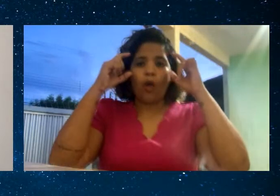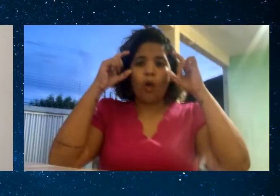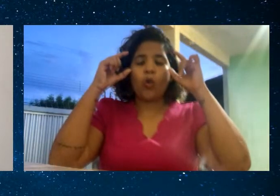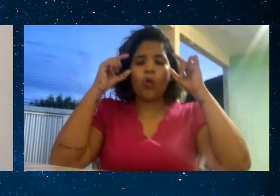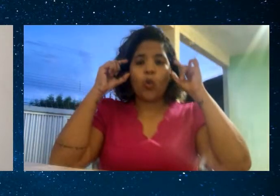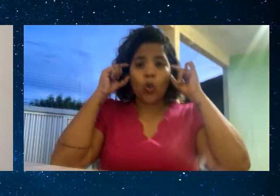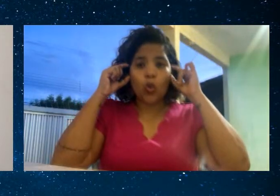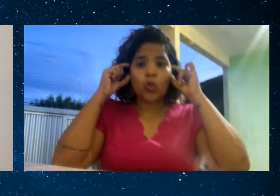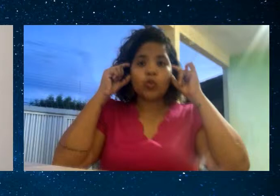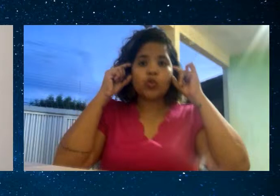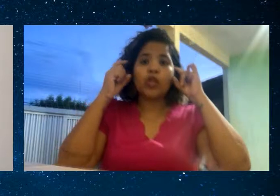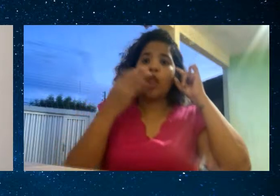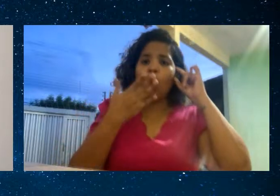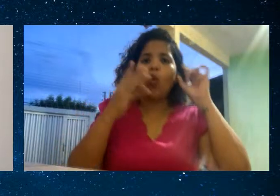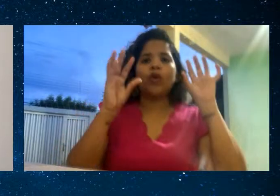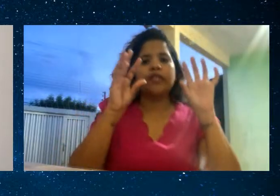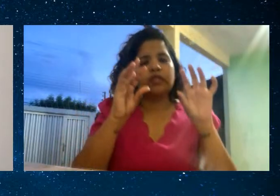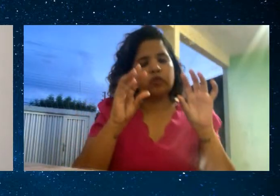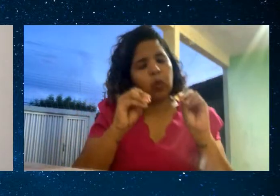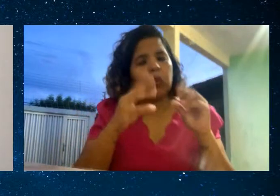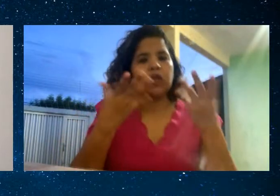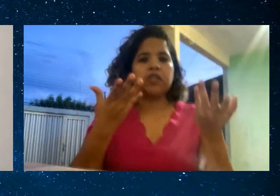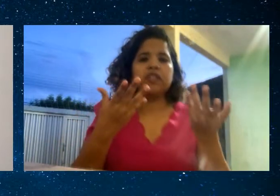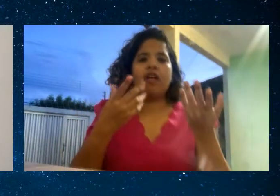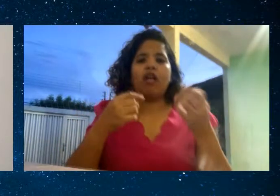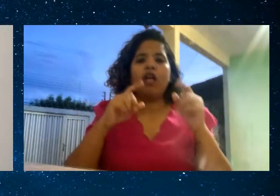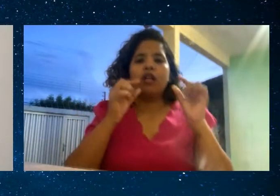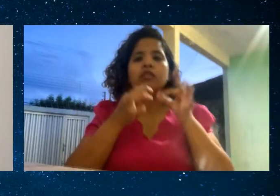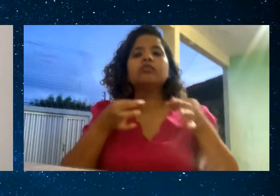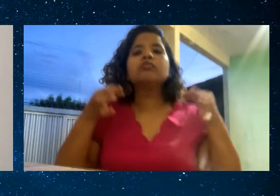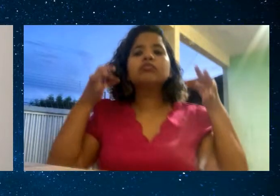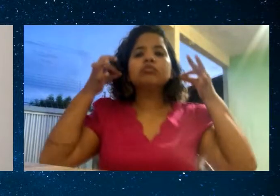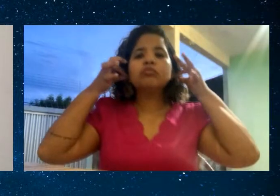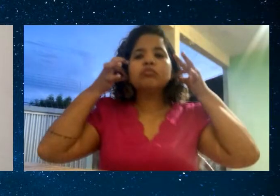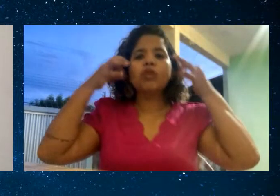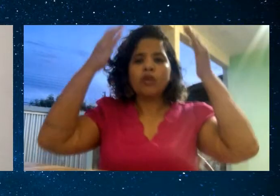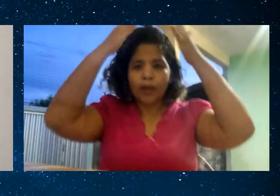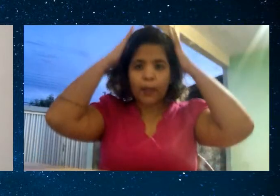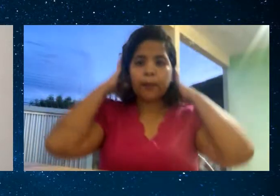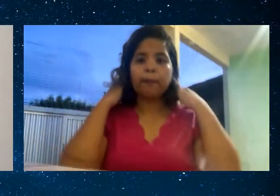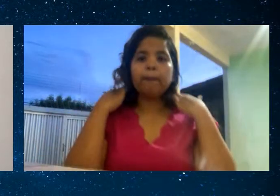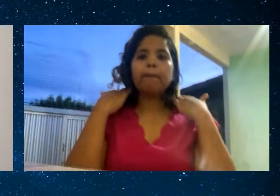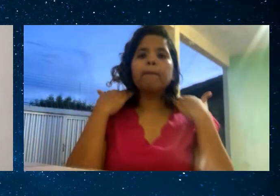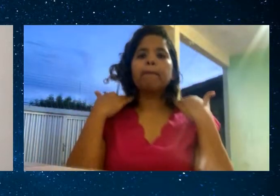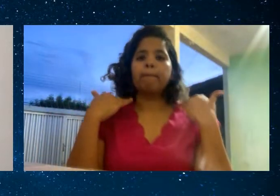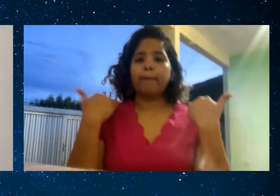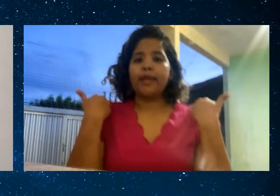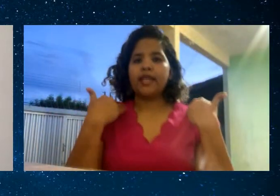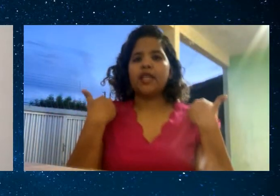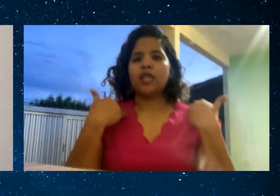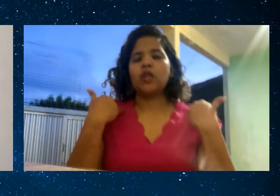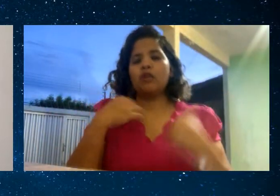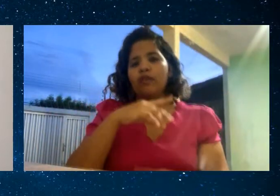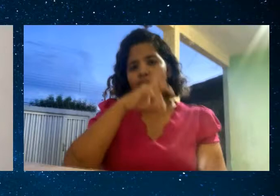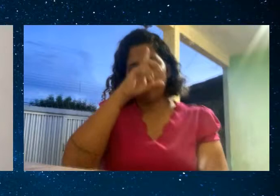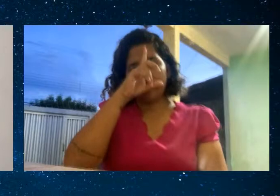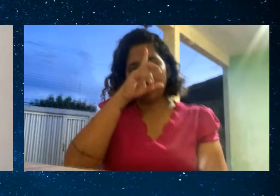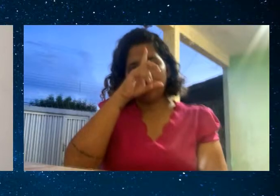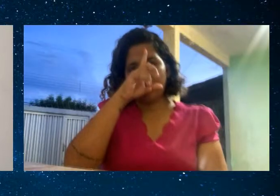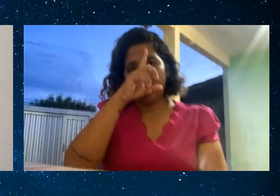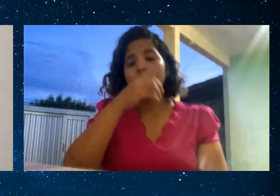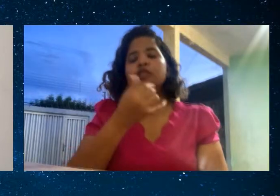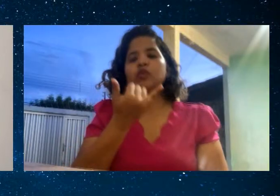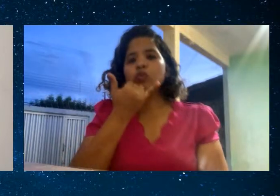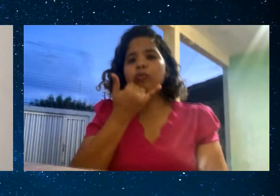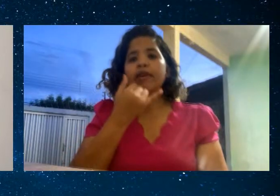batom vermelho um fone de ouvido discreto e tem os cabelos um pouquinho abaixo dos ombros eh